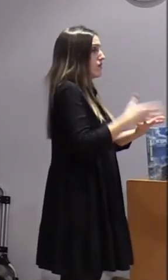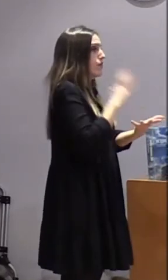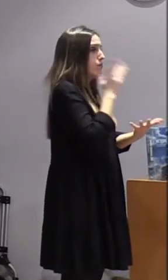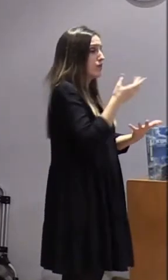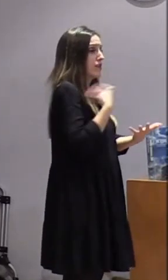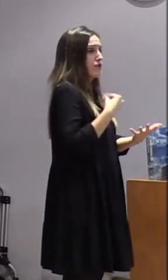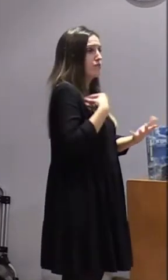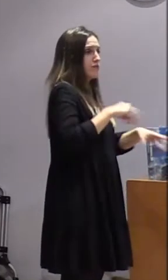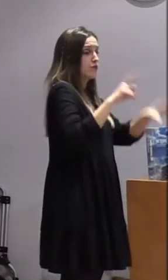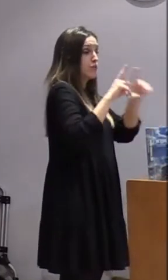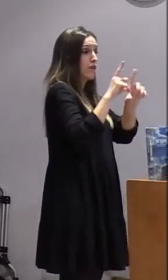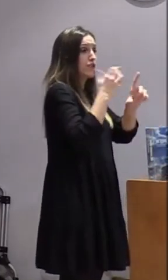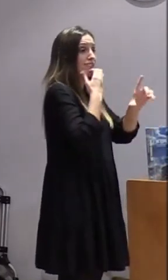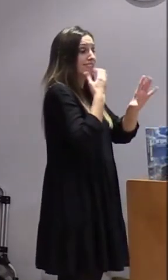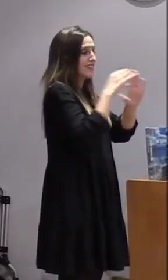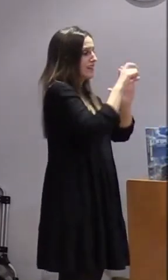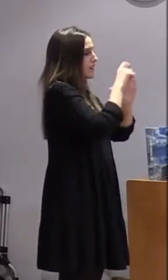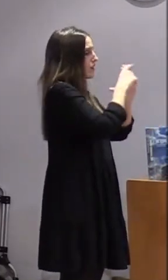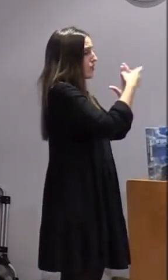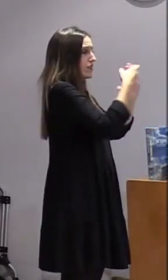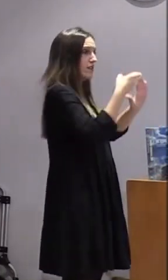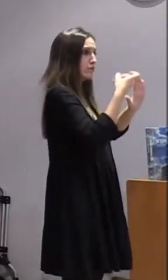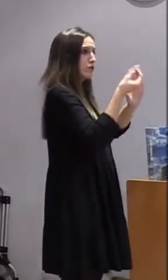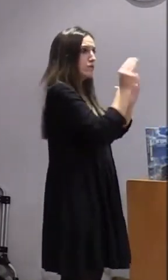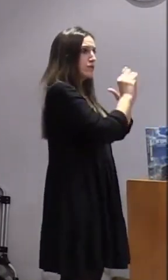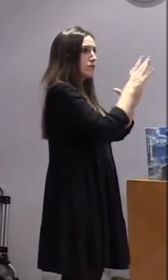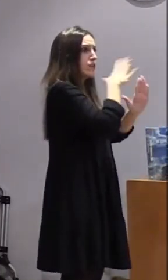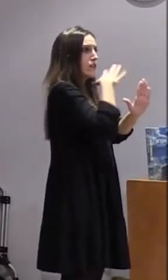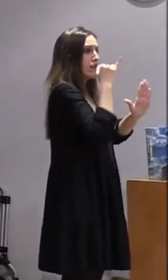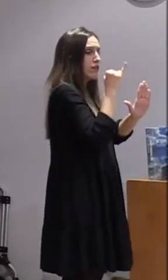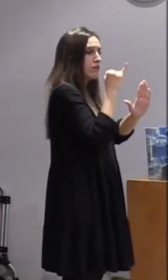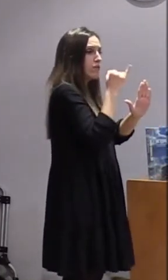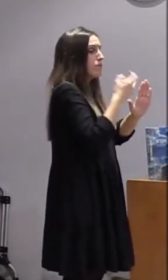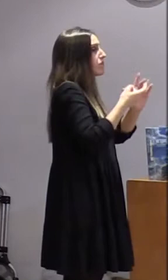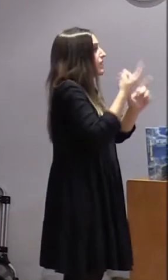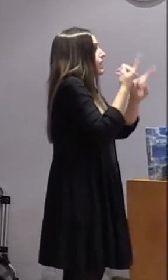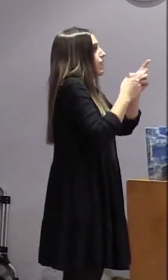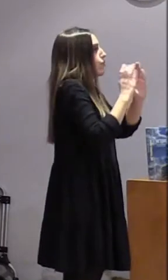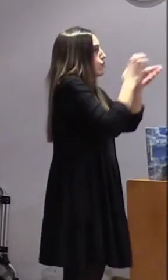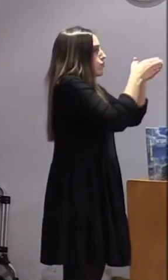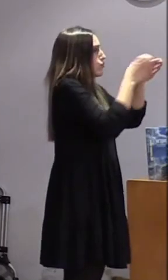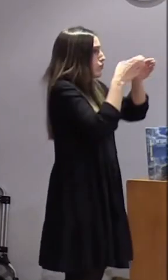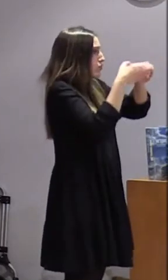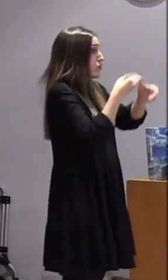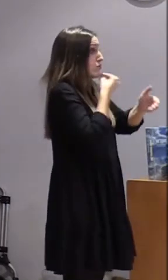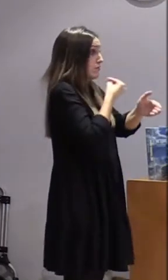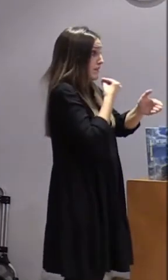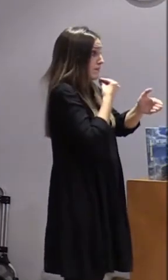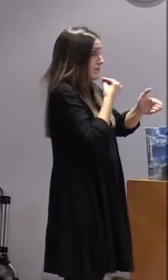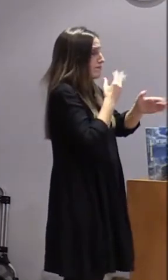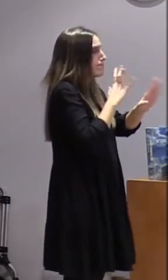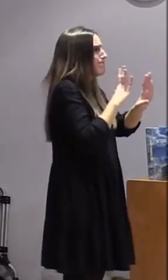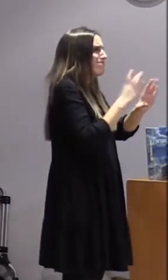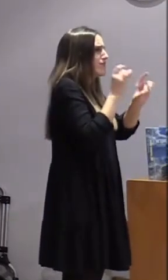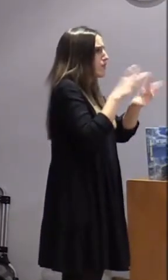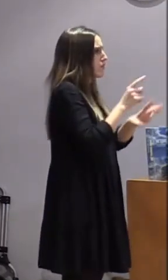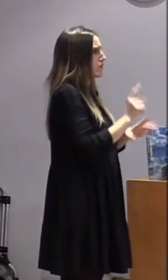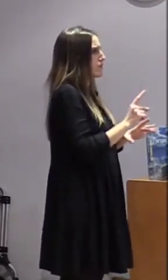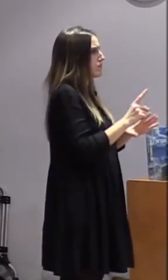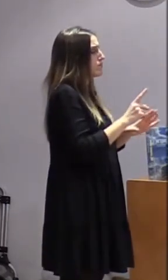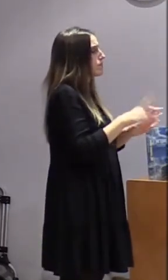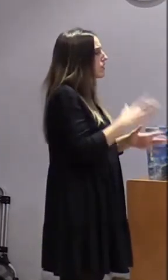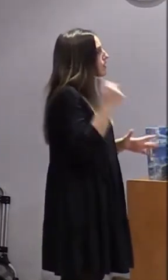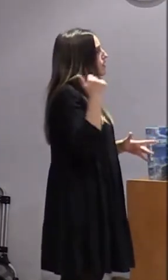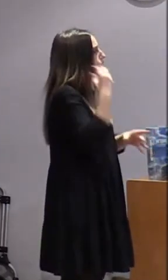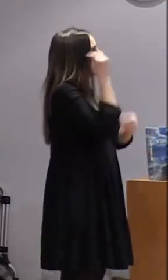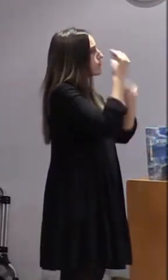mismos cuadros, si quitamos ese cielo y ponemos un cielo azul y un par de cúmulos, aunque estén muy bien hechos, no quedaría igual. Es decir, está muy bien